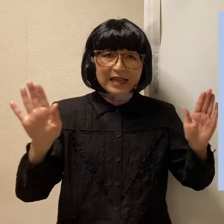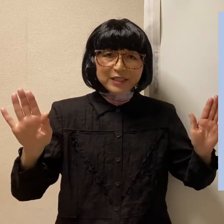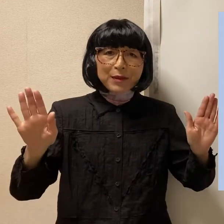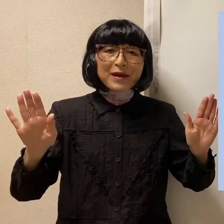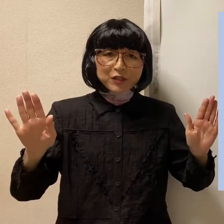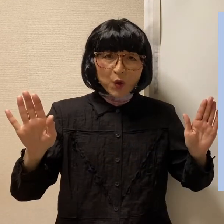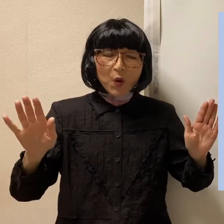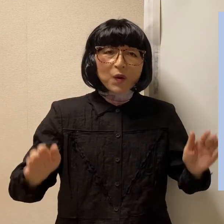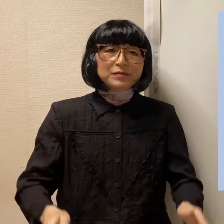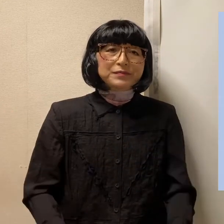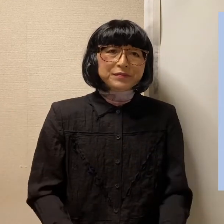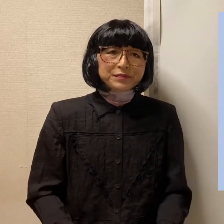始めましょう。